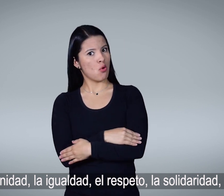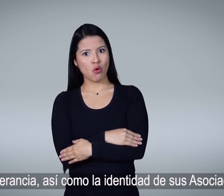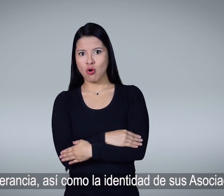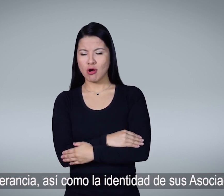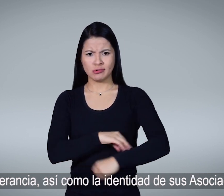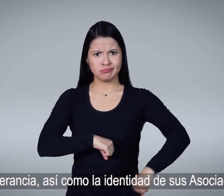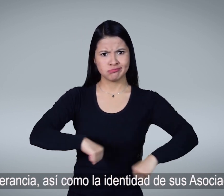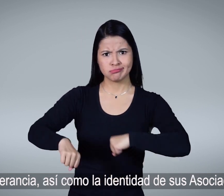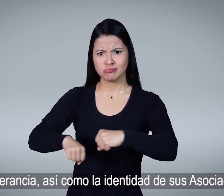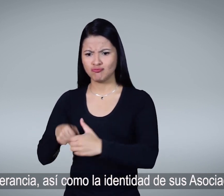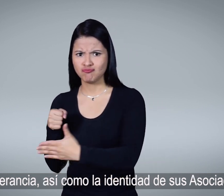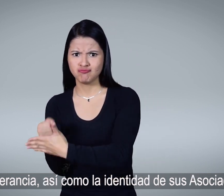la perseverancia,